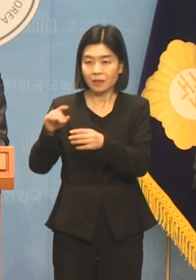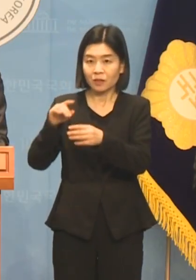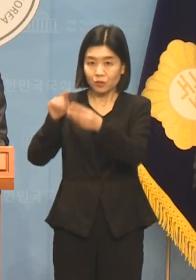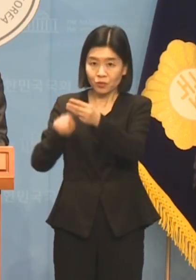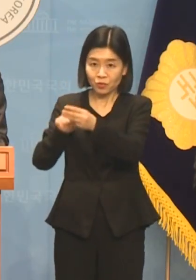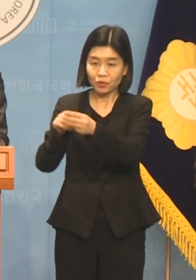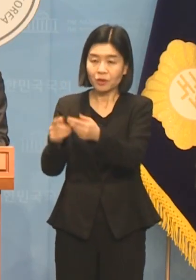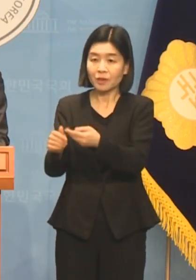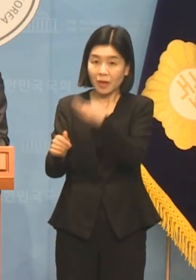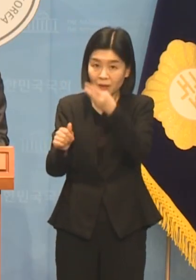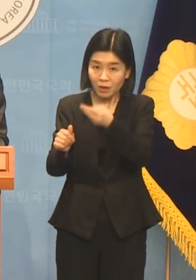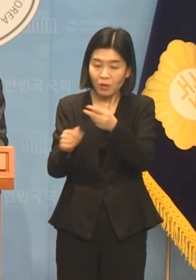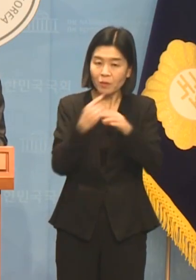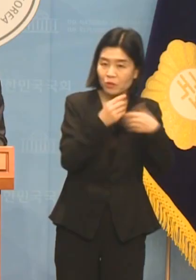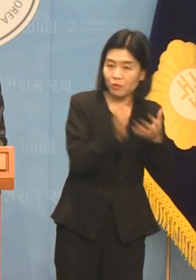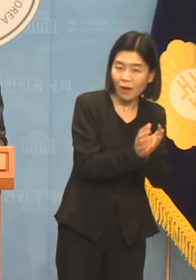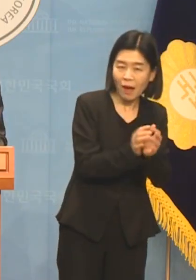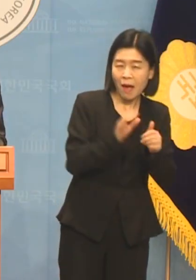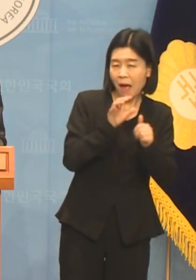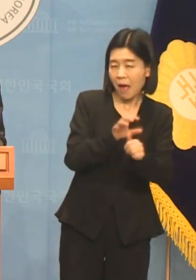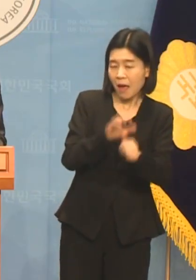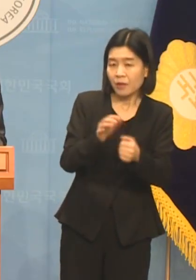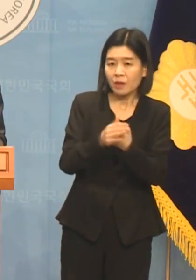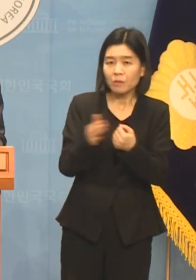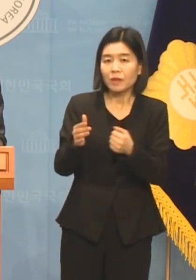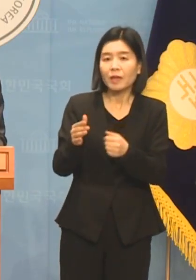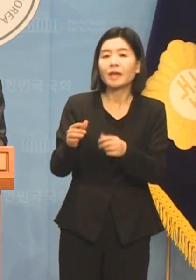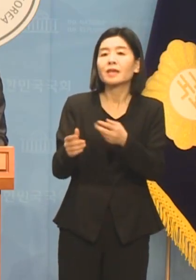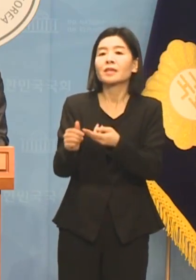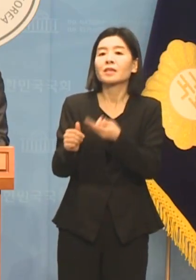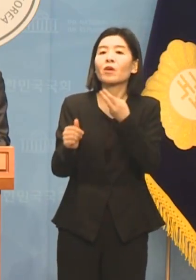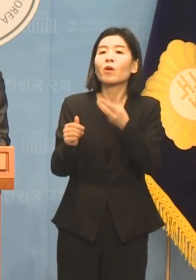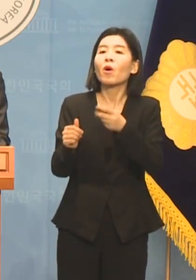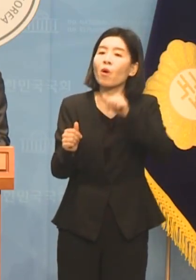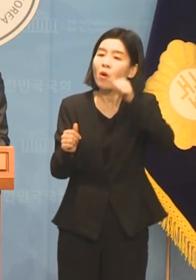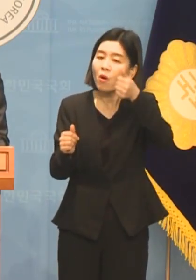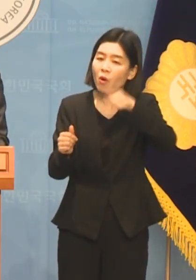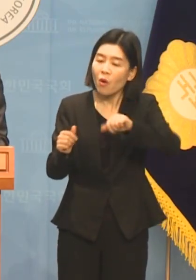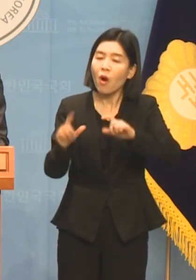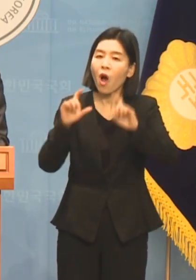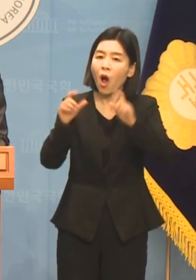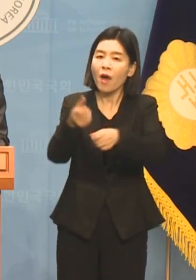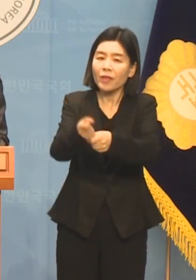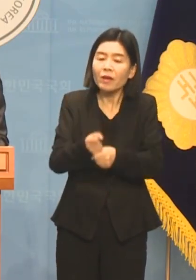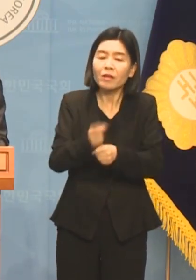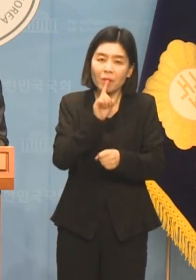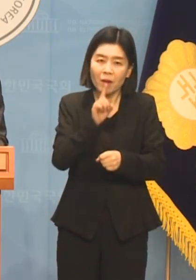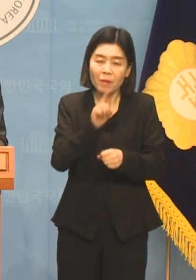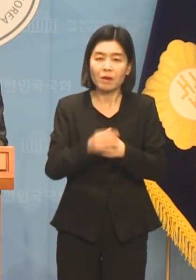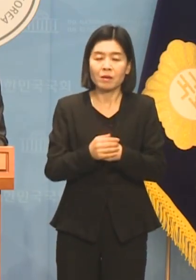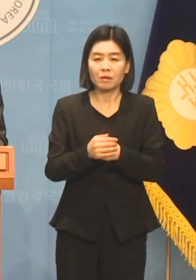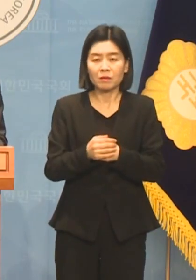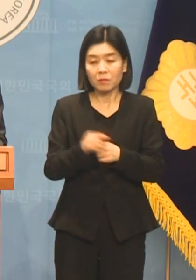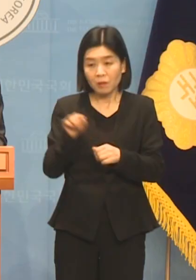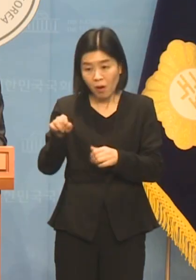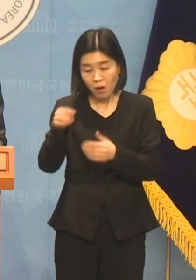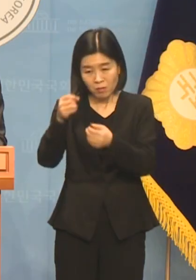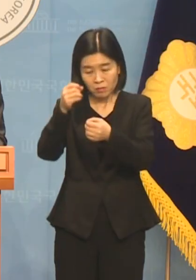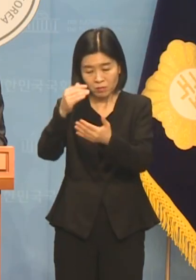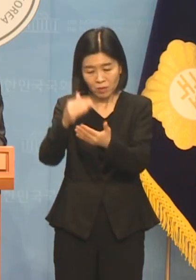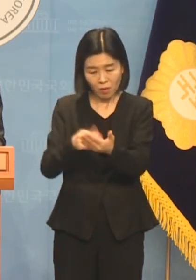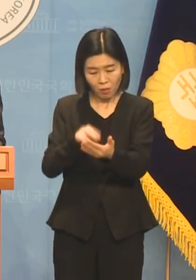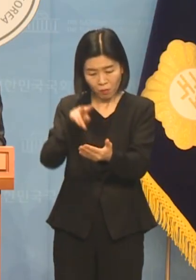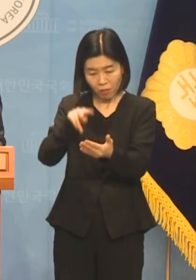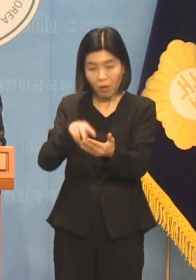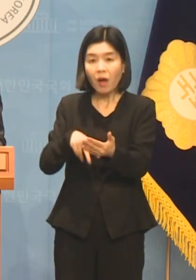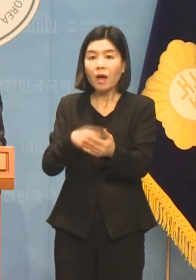압박으로 앞당겨졌다는 허위 주장을 실었습니다. 이들 기사를 가만히 들여다보면 마치 민주당이